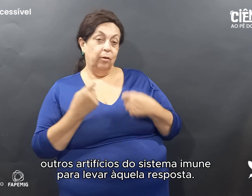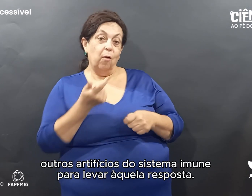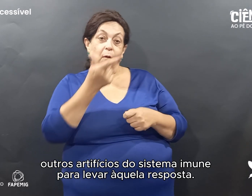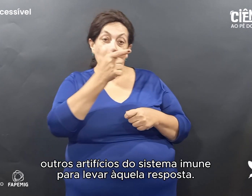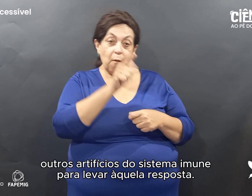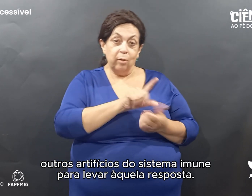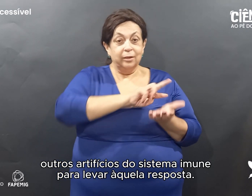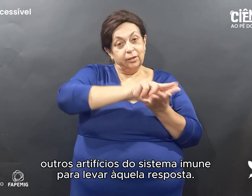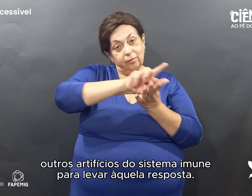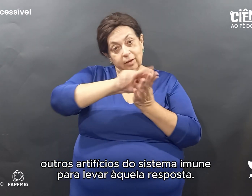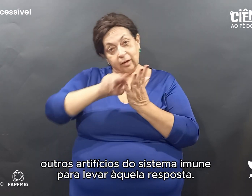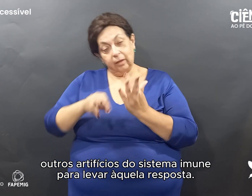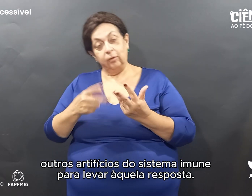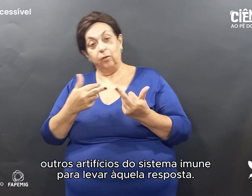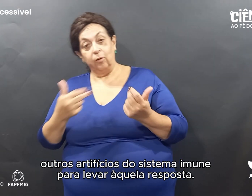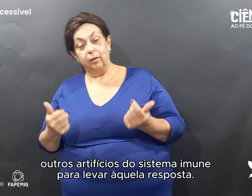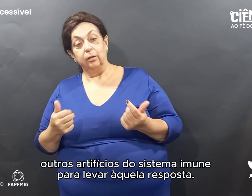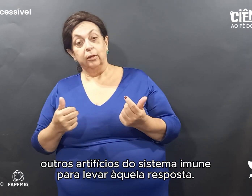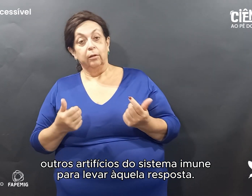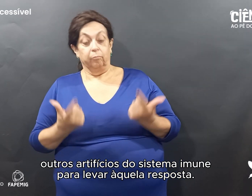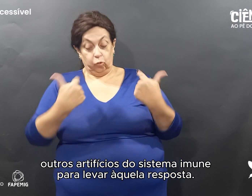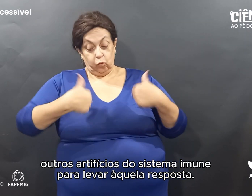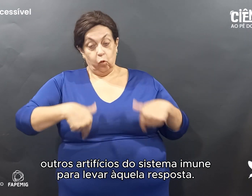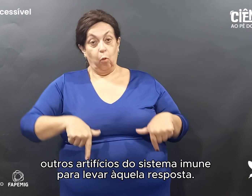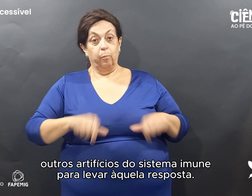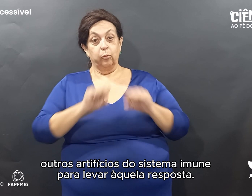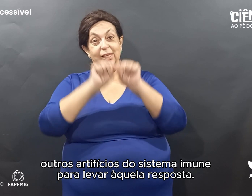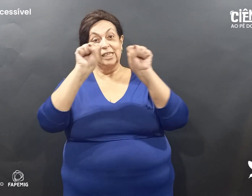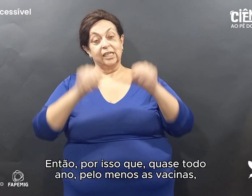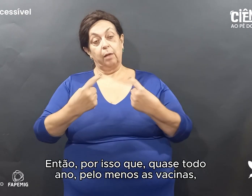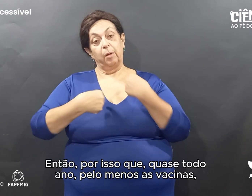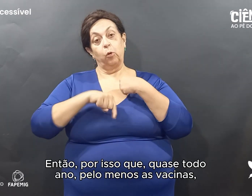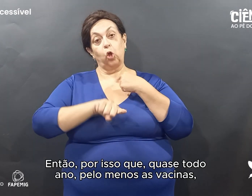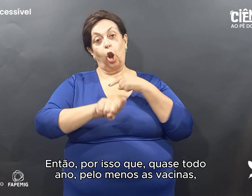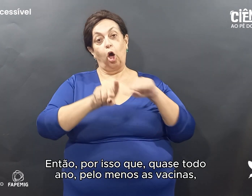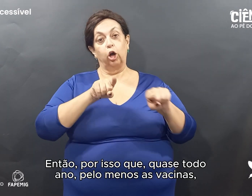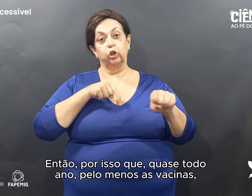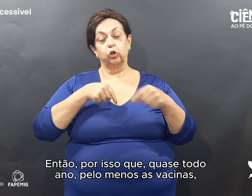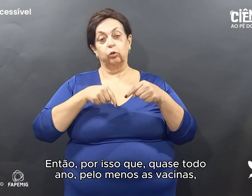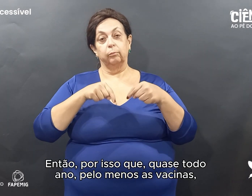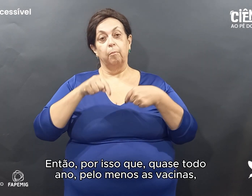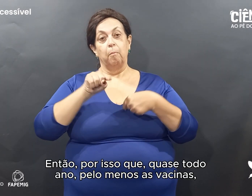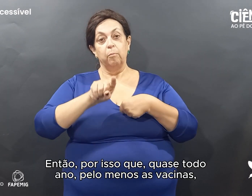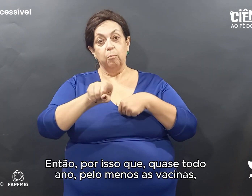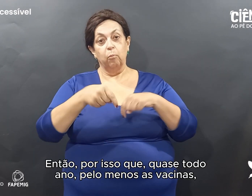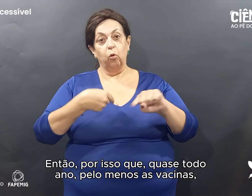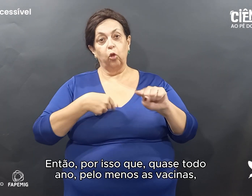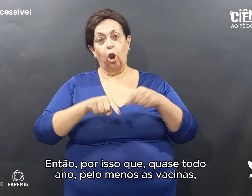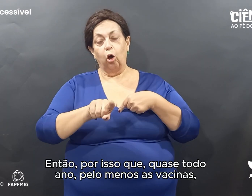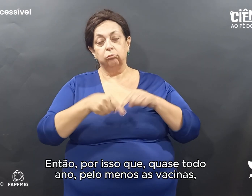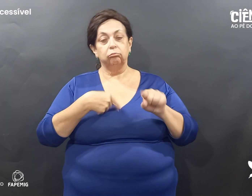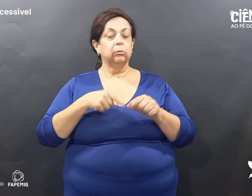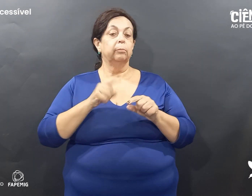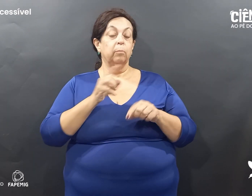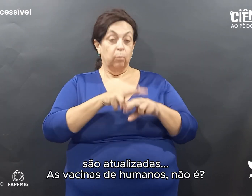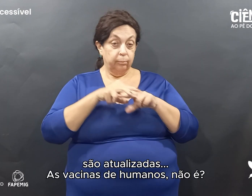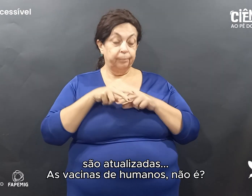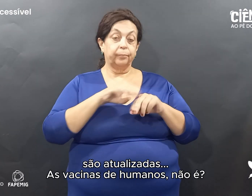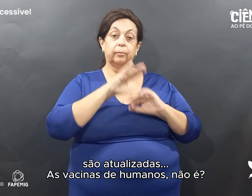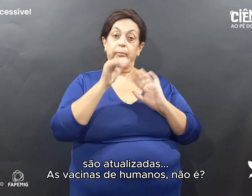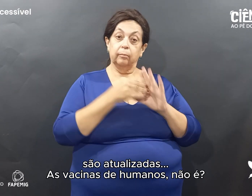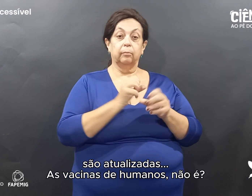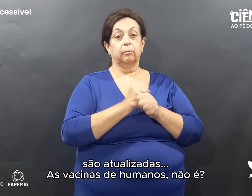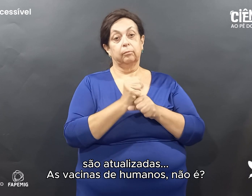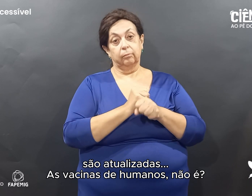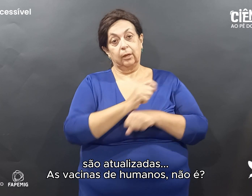outros artifícios do sistema imune para levar aquela resposta. Então, por isso que quase todo ano, pelo menos as vacinas, elas